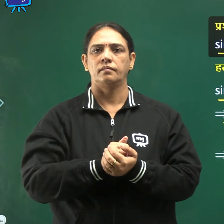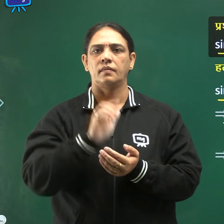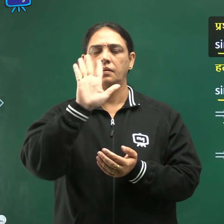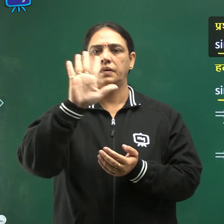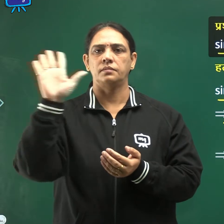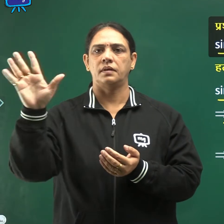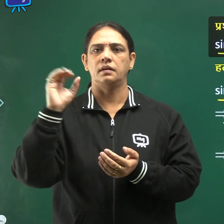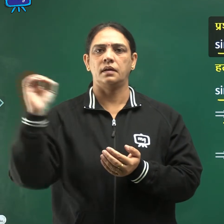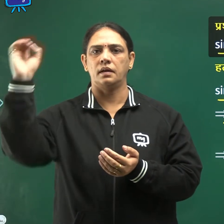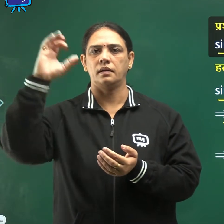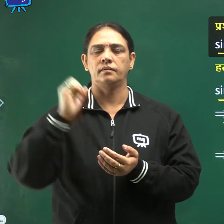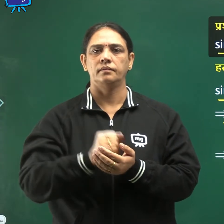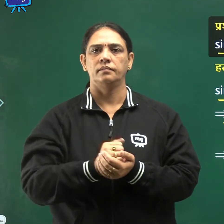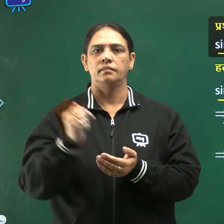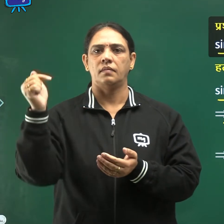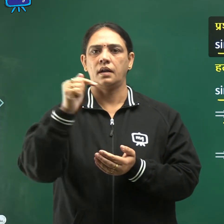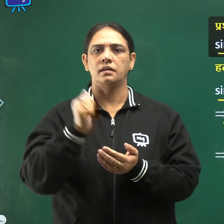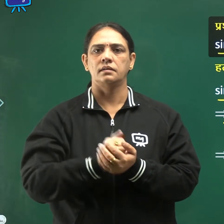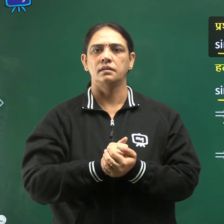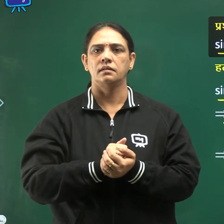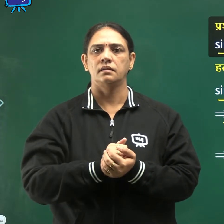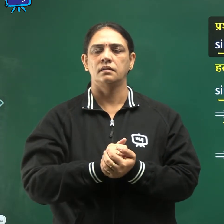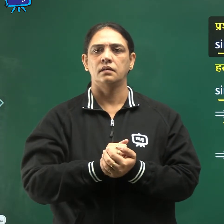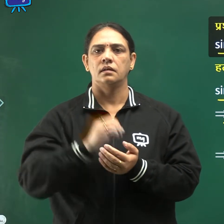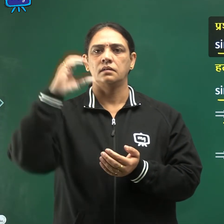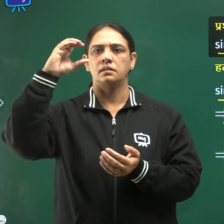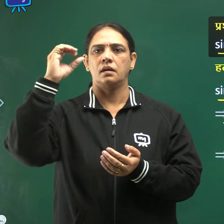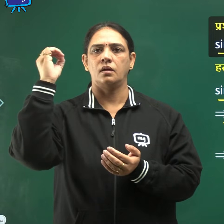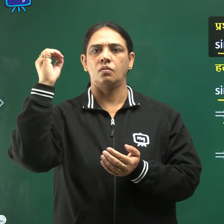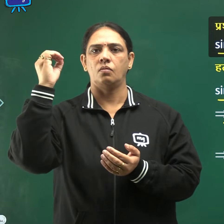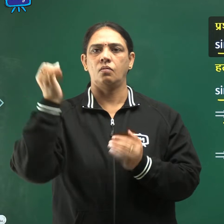55 डिग्री माइनस कॉस